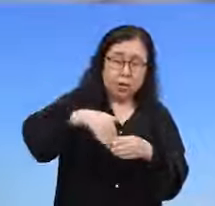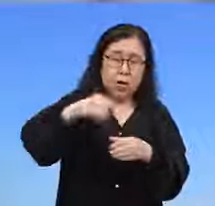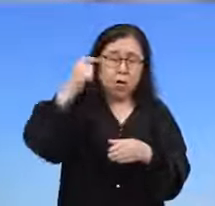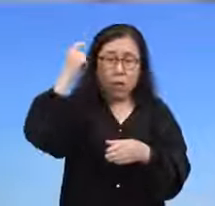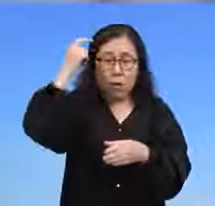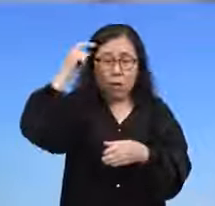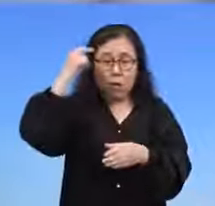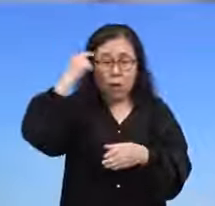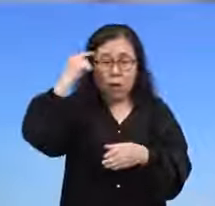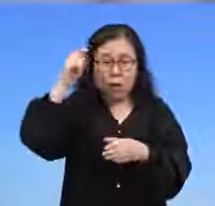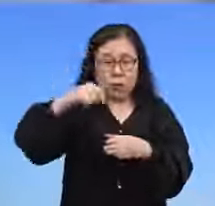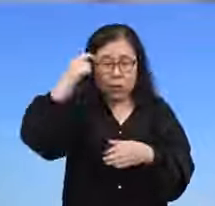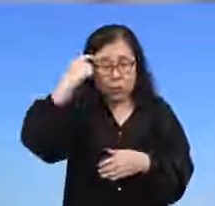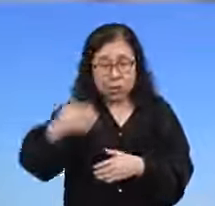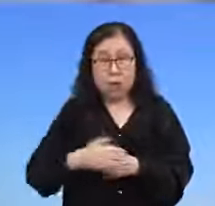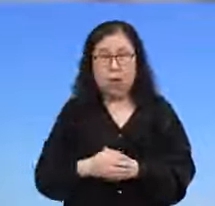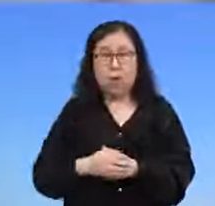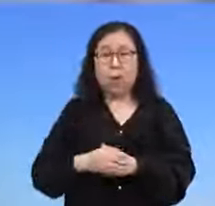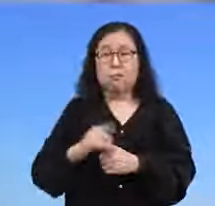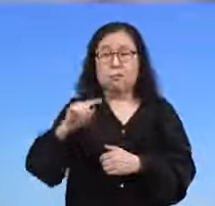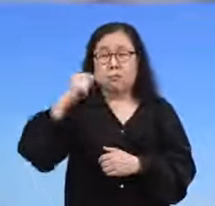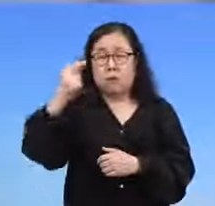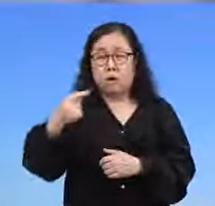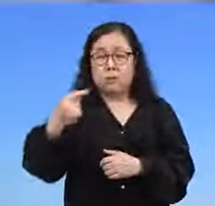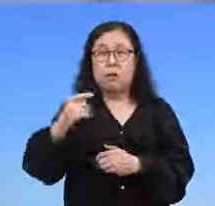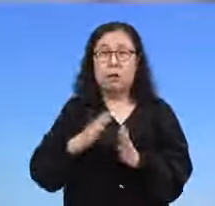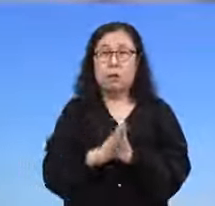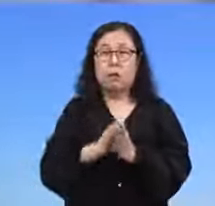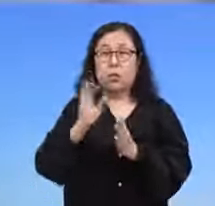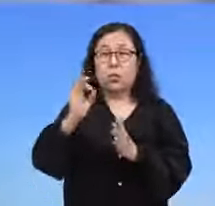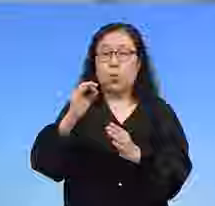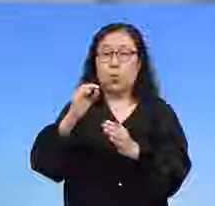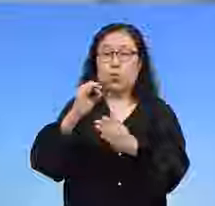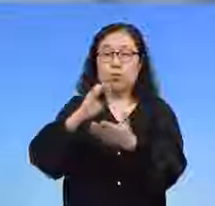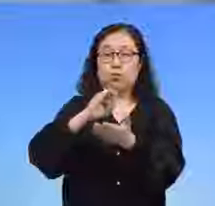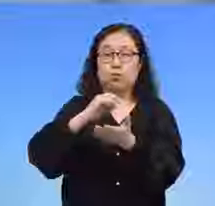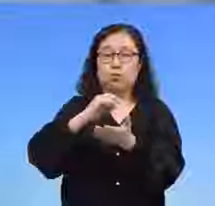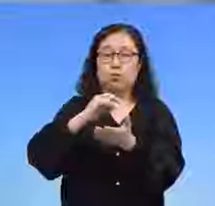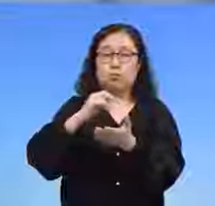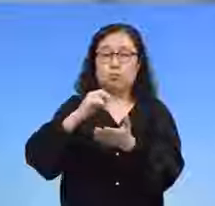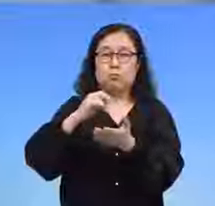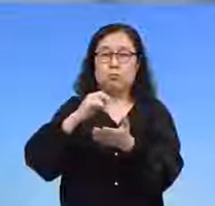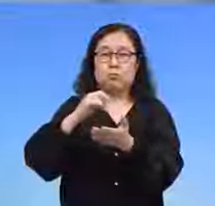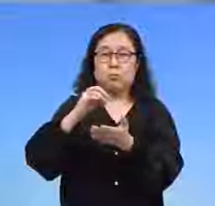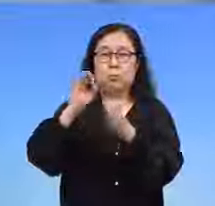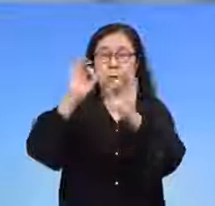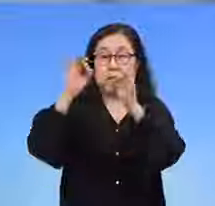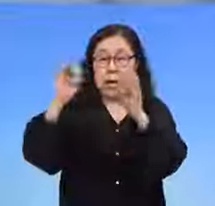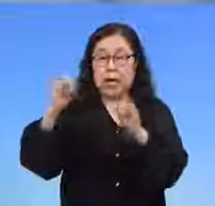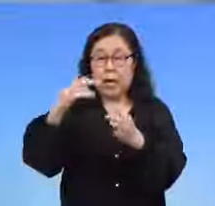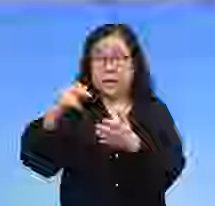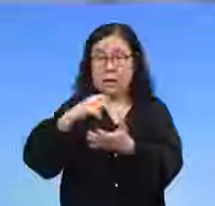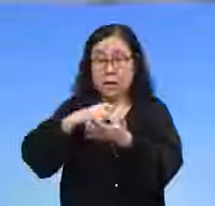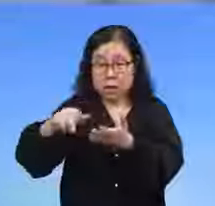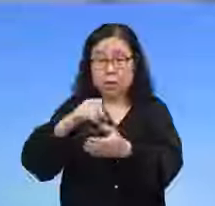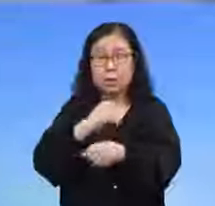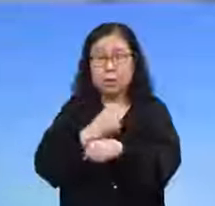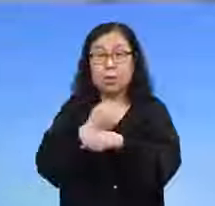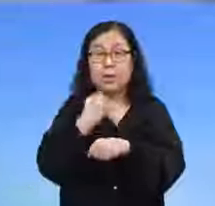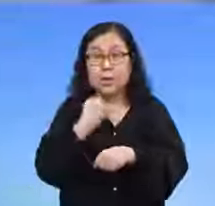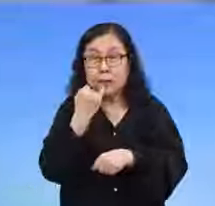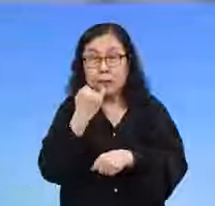다음날 송금해도 되는 거 아닙니까? 그 다음날 전해줘도 되는 거 아닙니까? 그리고 지금 코로나19 때문에